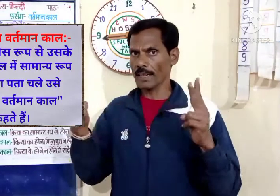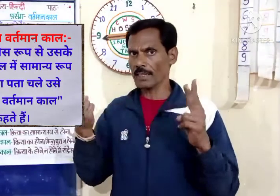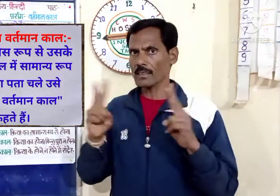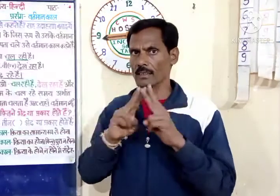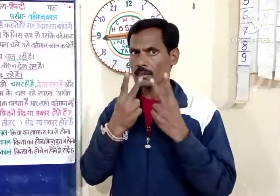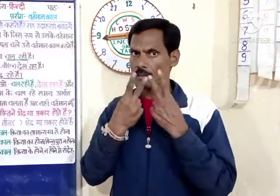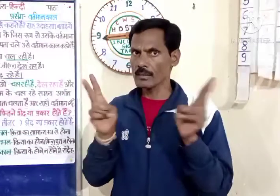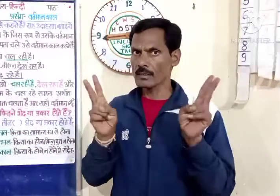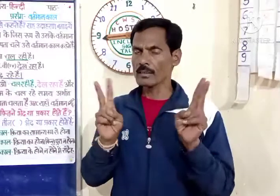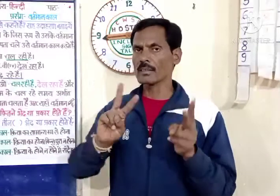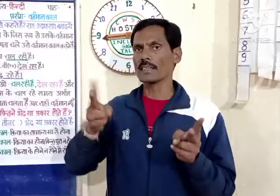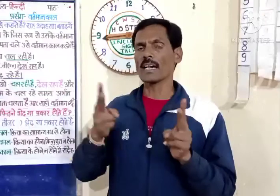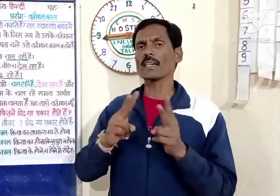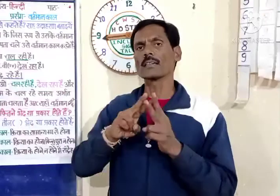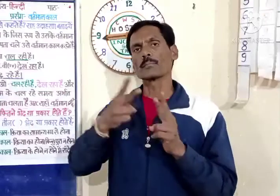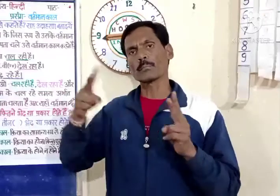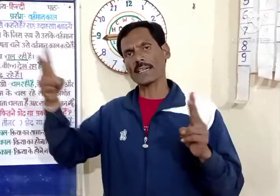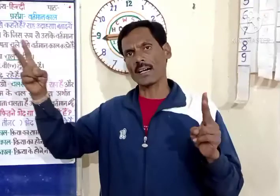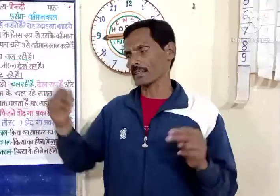भेद या प्रकार